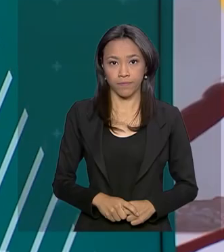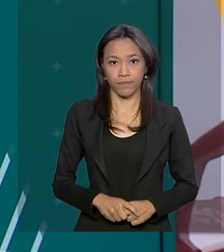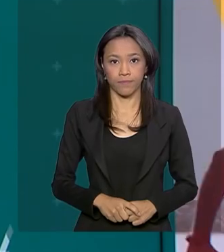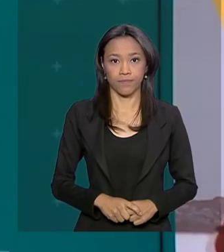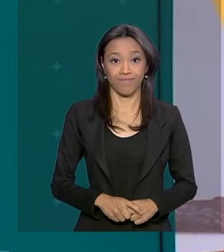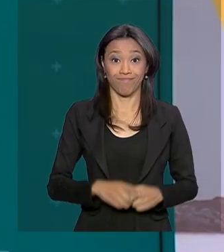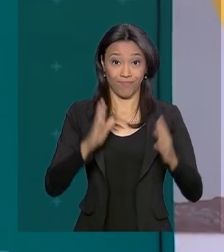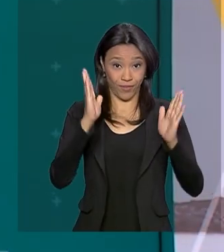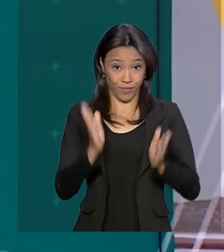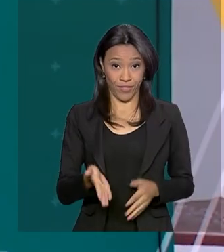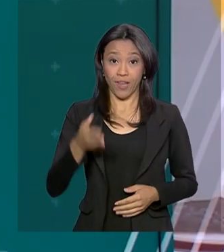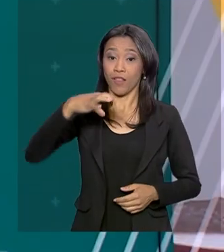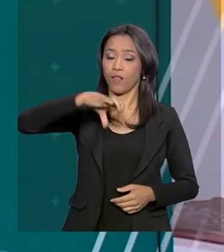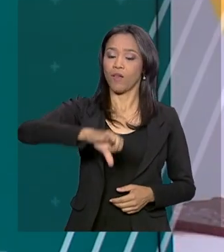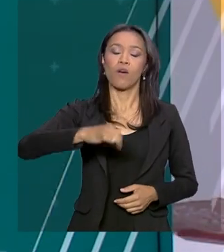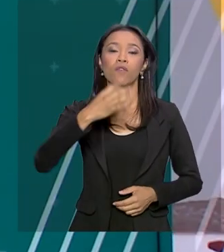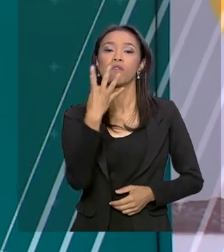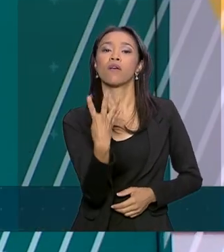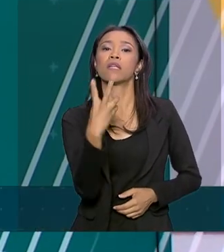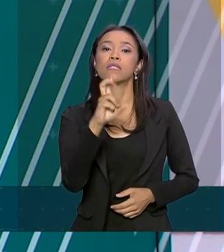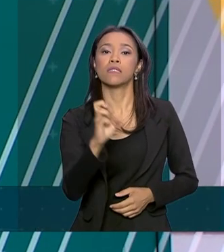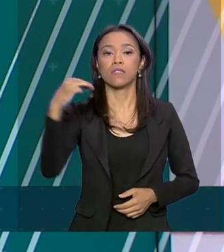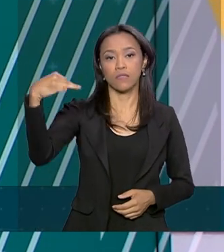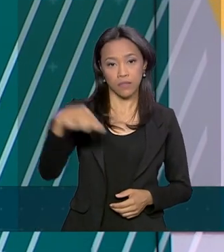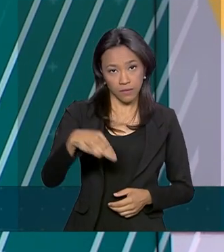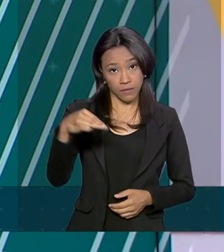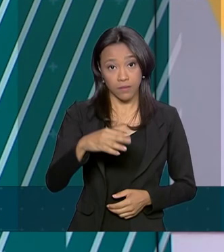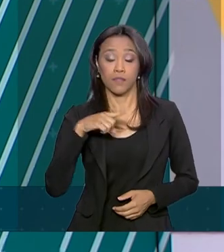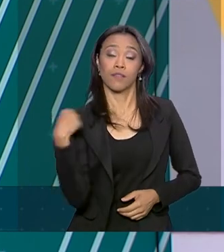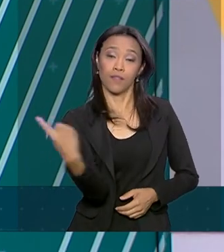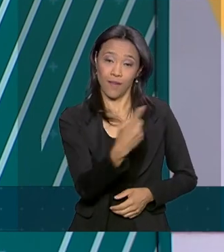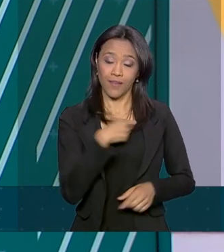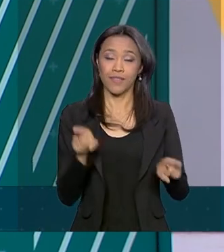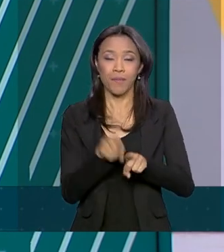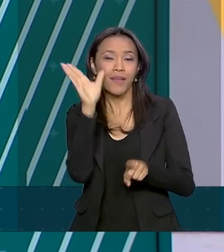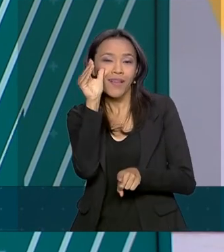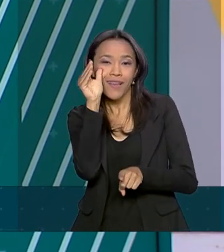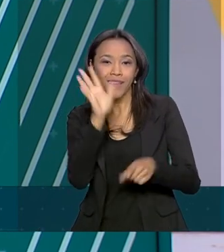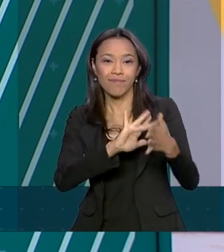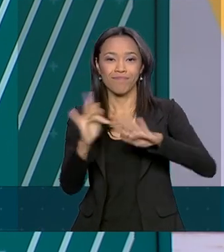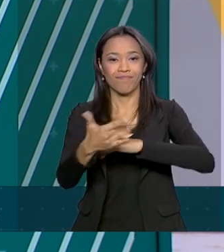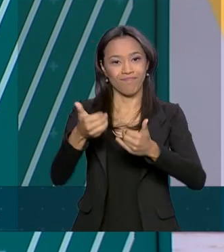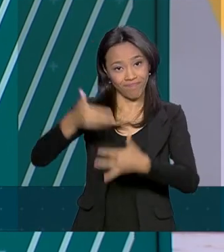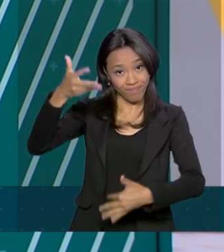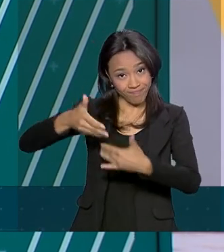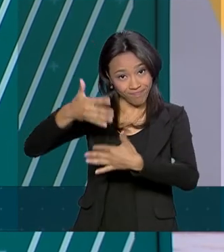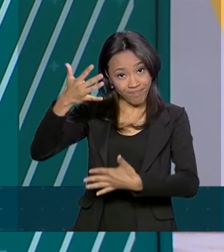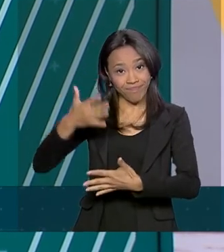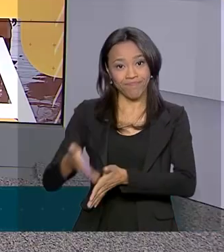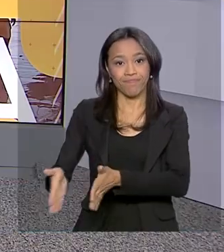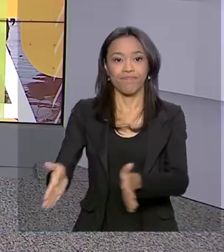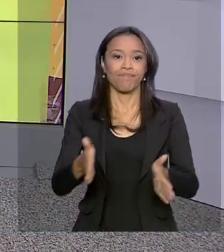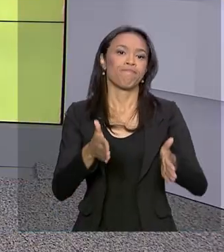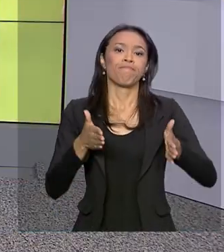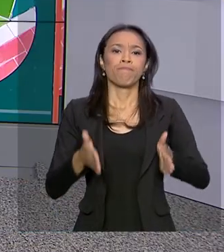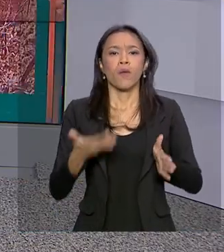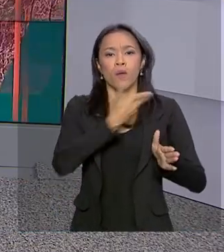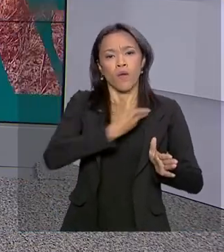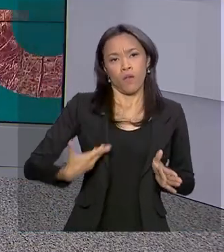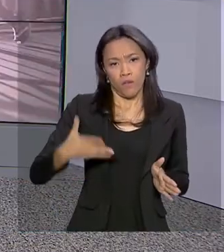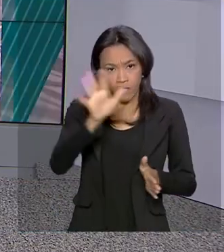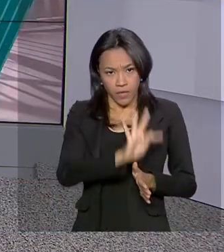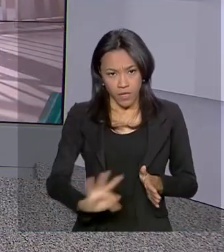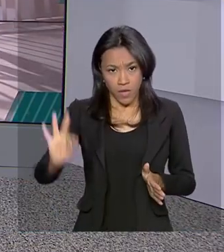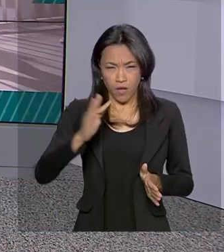são nove horas e 46 minutos estamos ao vivo também pelas redes sociais o governo